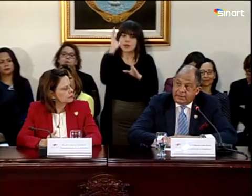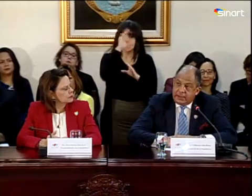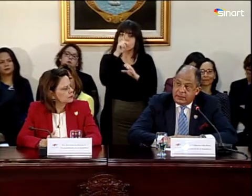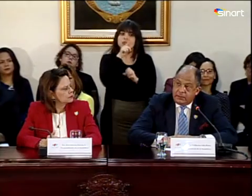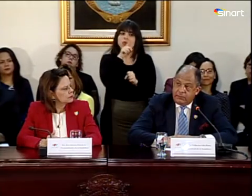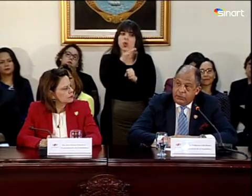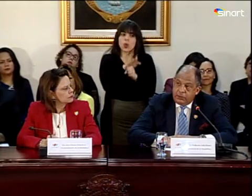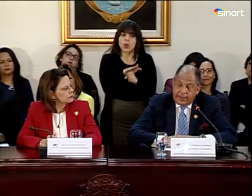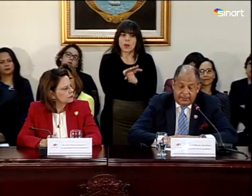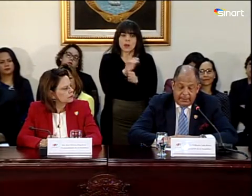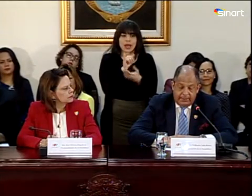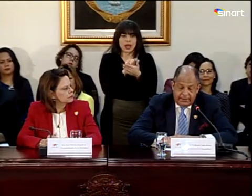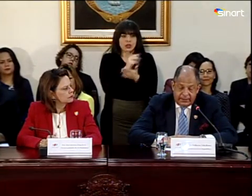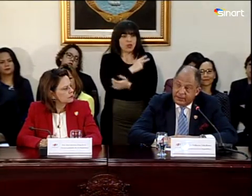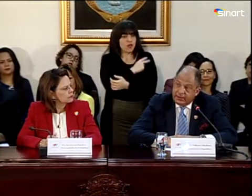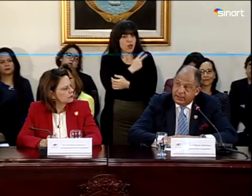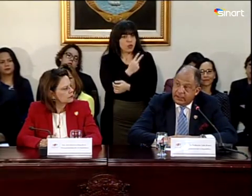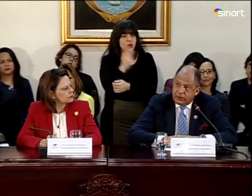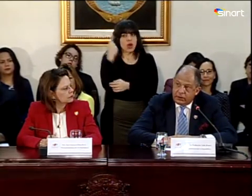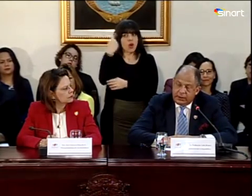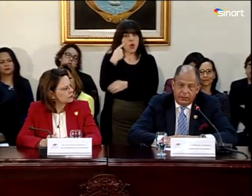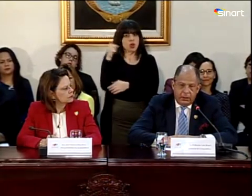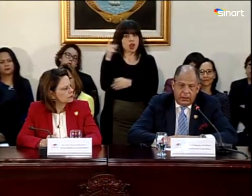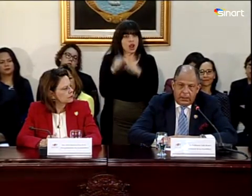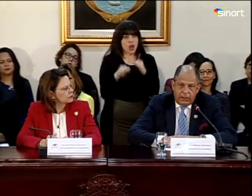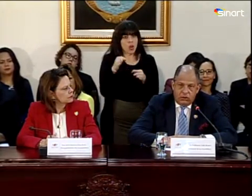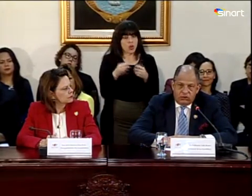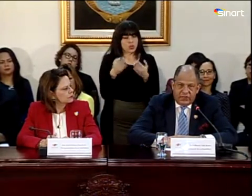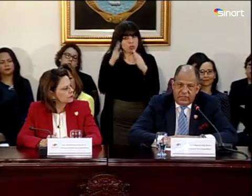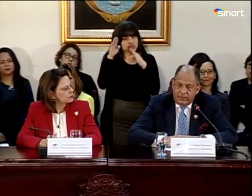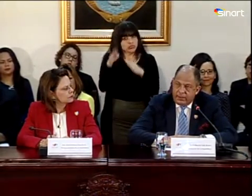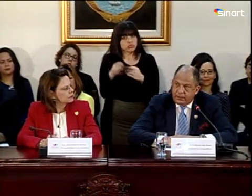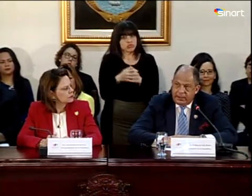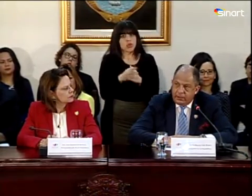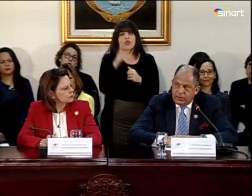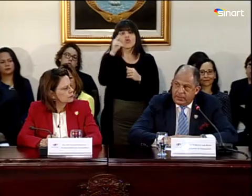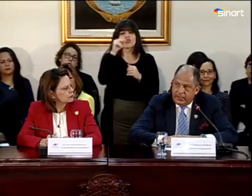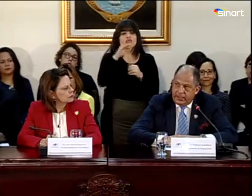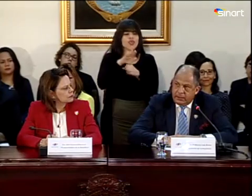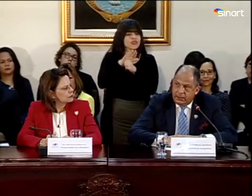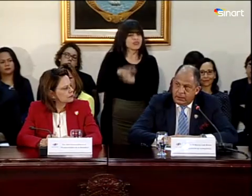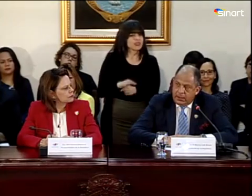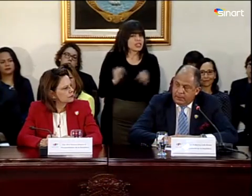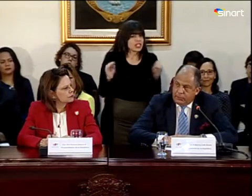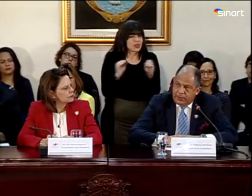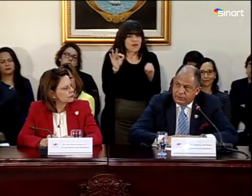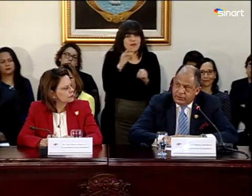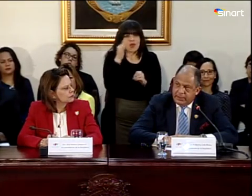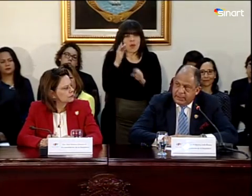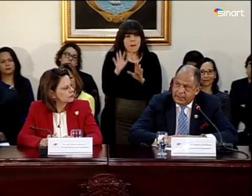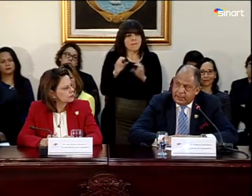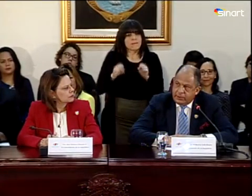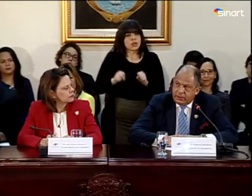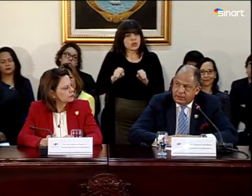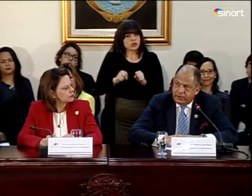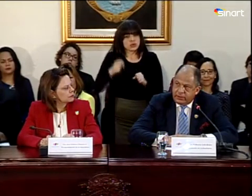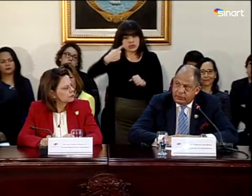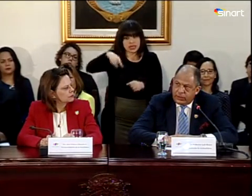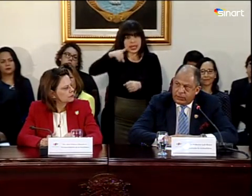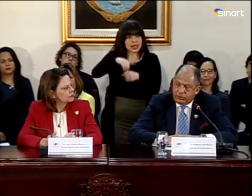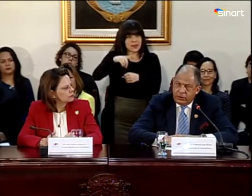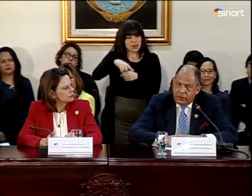a esa sentencia de la Corte. No se inhibe de ninguna manera la posibilidad de que las señoras